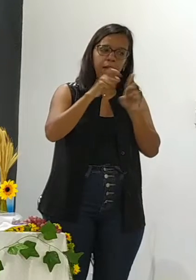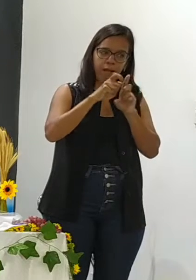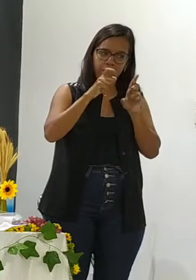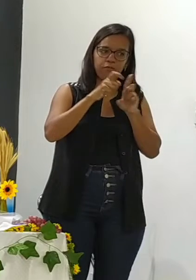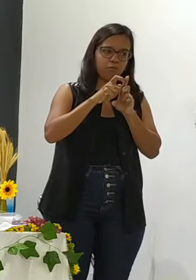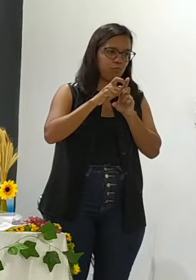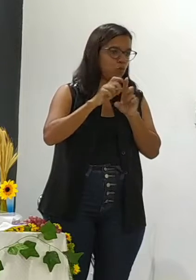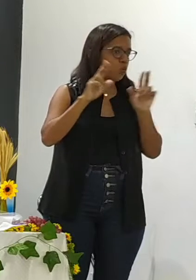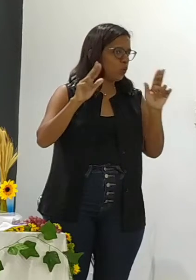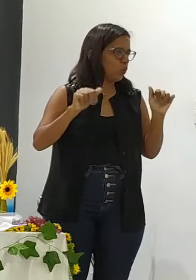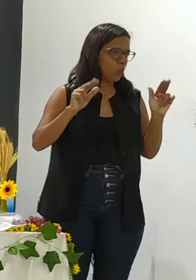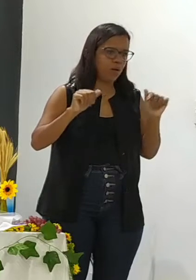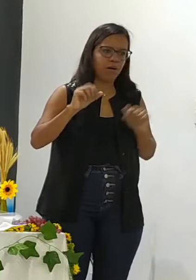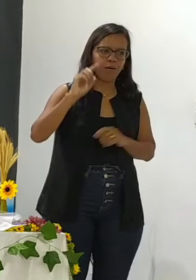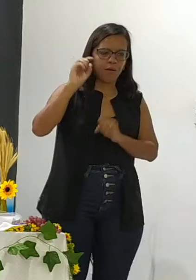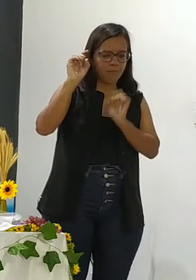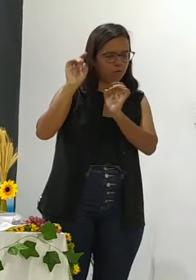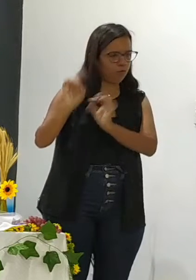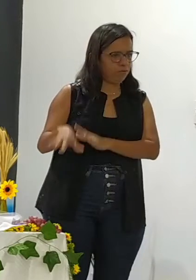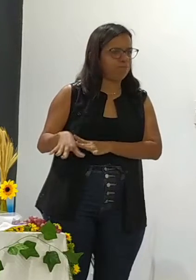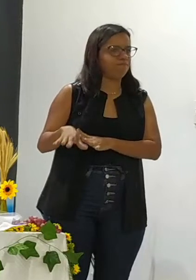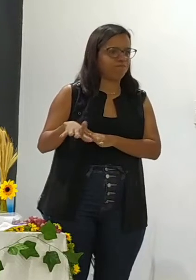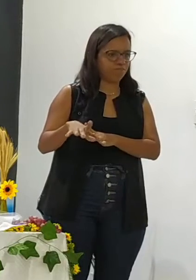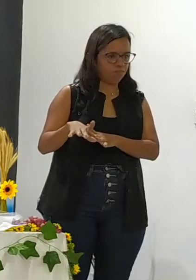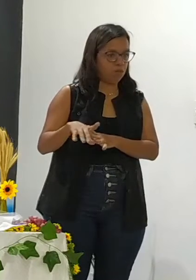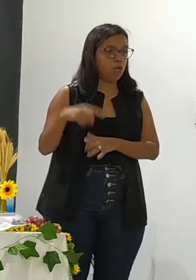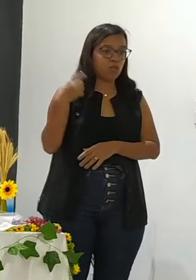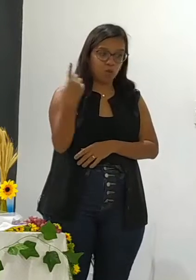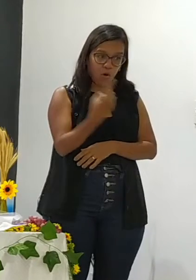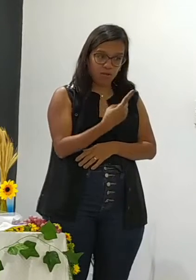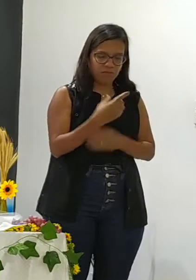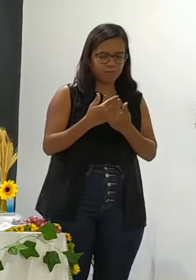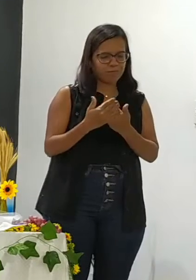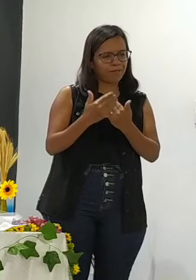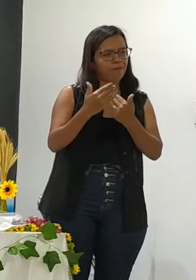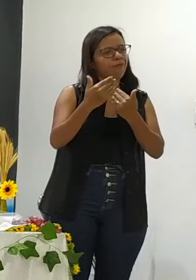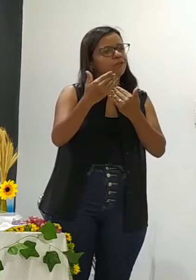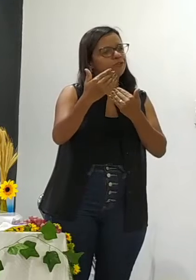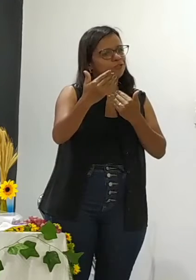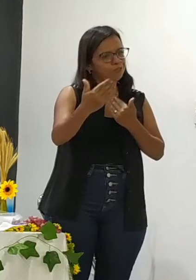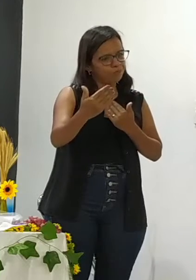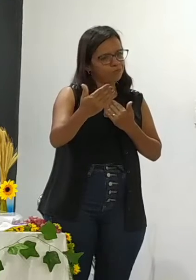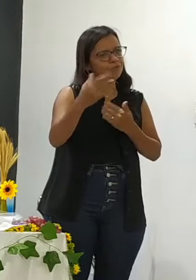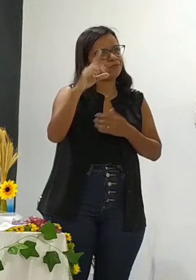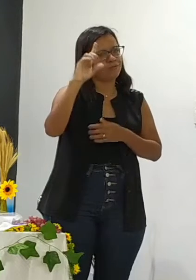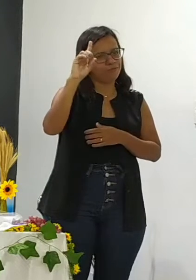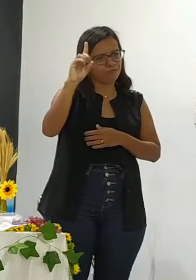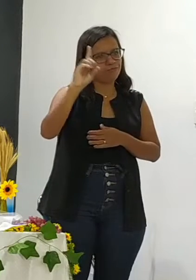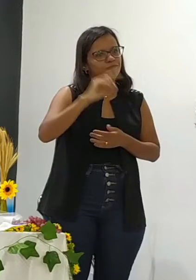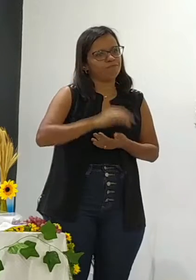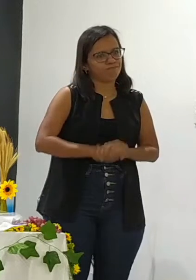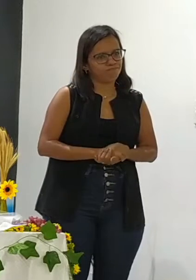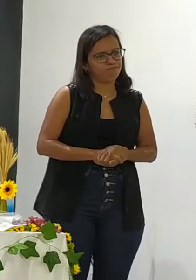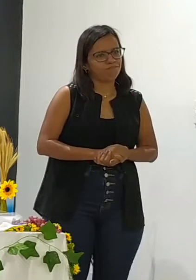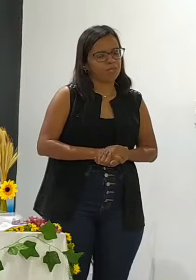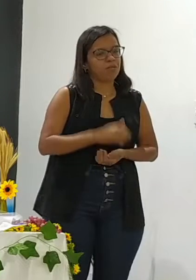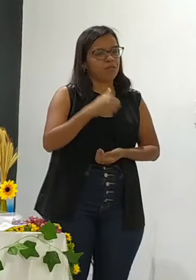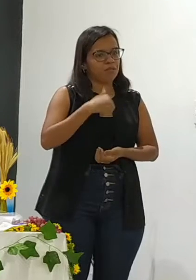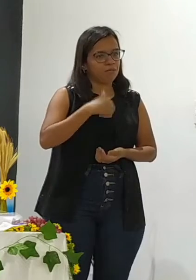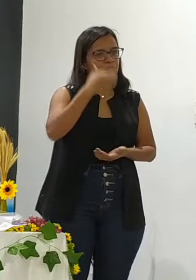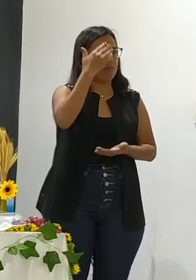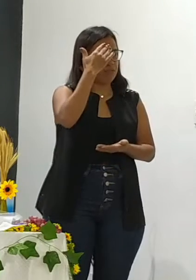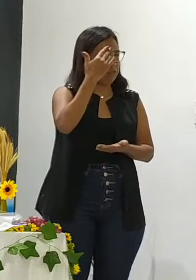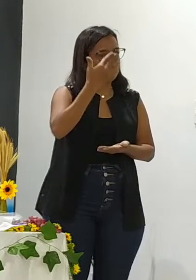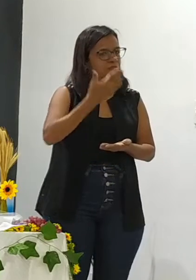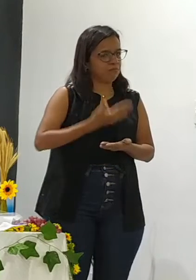Deus, Ele não nos abandona. Somos nós que nos afastamos muitas das vezes. Mas eu creio que Deus, Ele